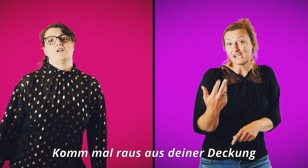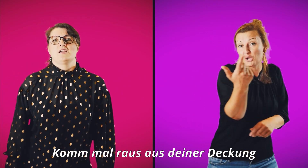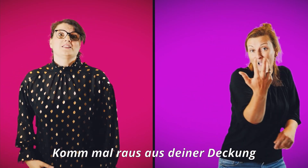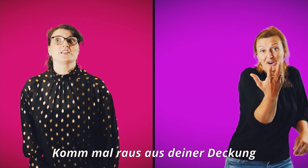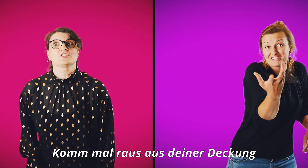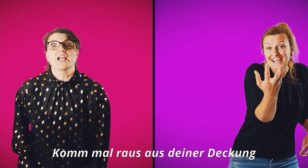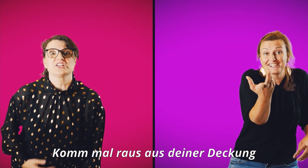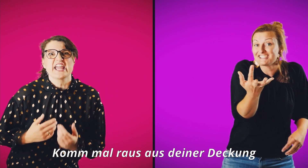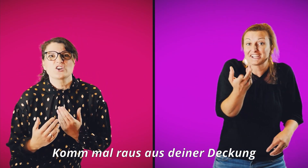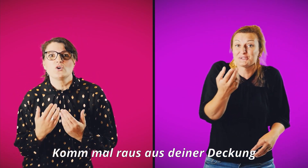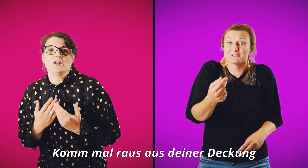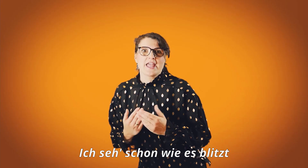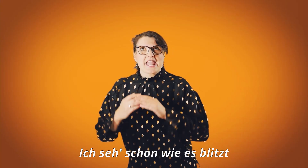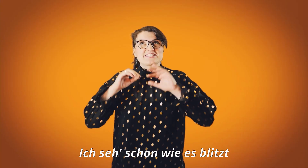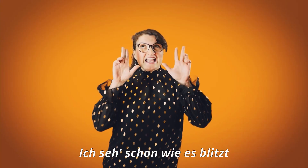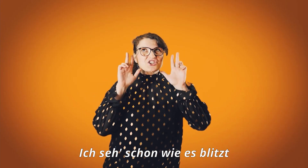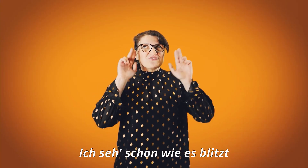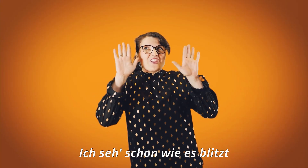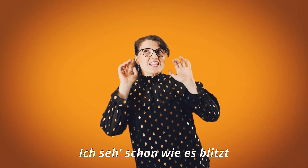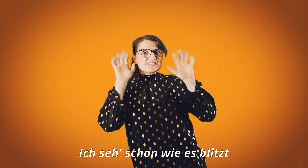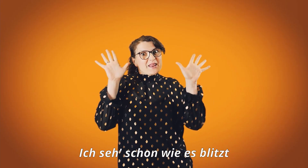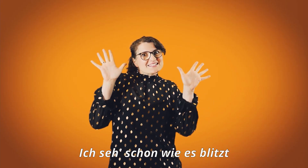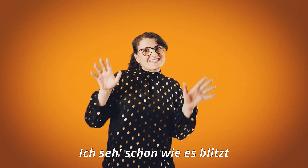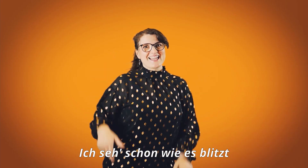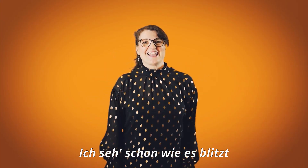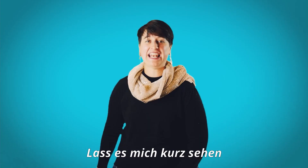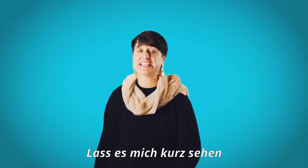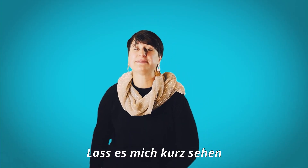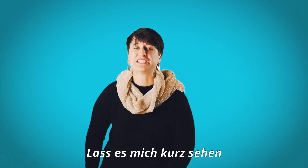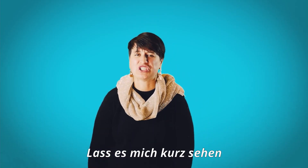Komm heraus aus deiner Deckung. Ich seh schon, wie es blitzt. Lass es mich kurz